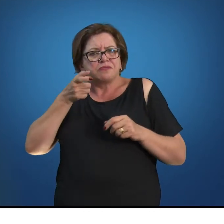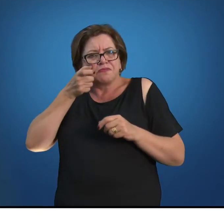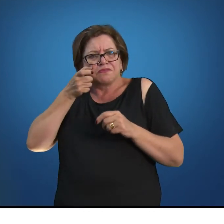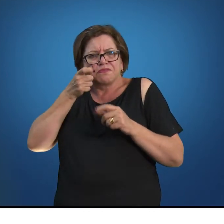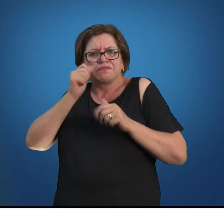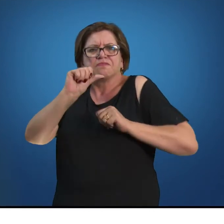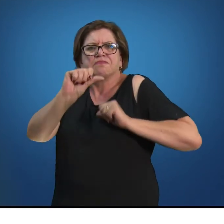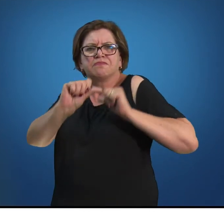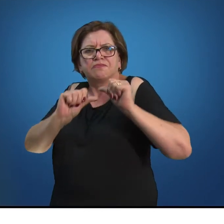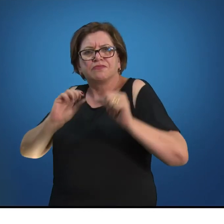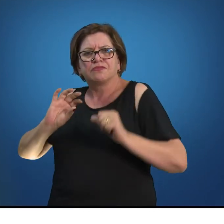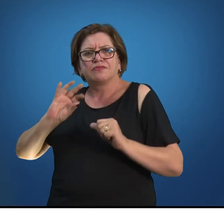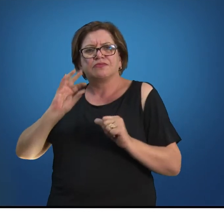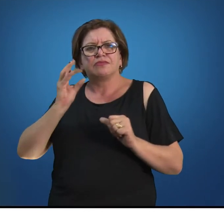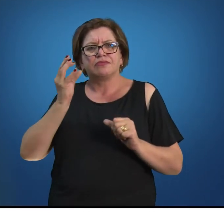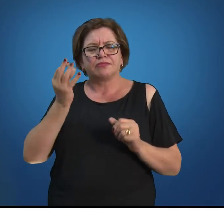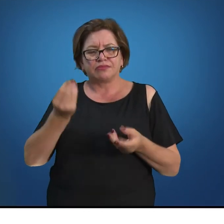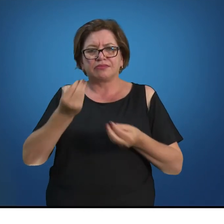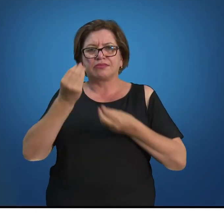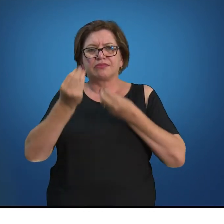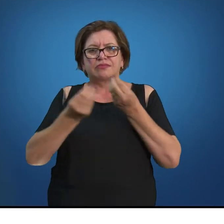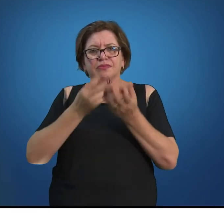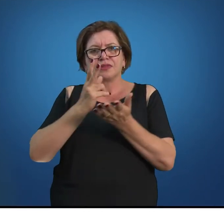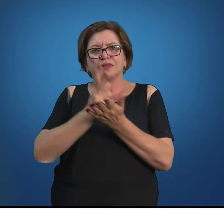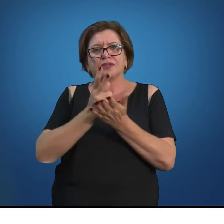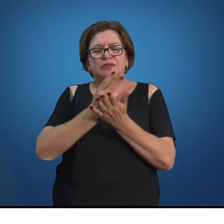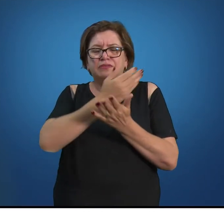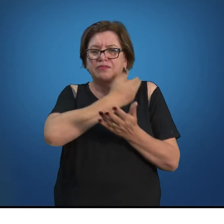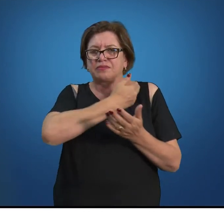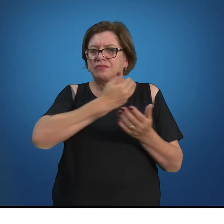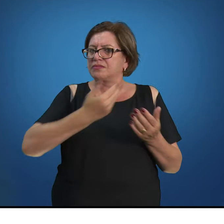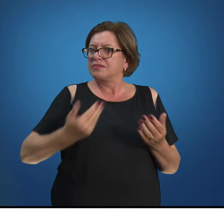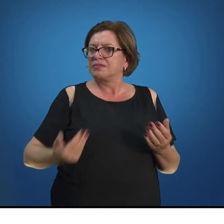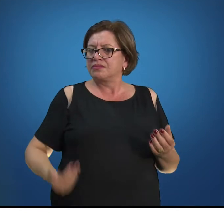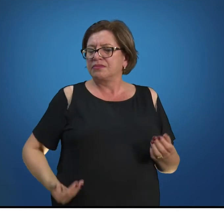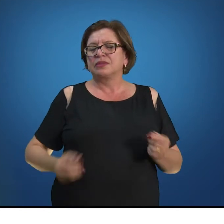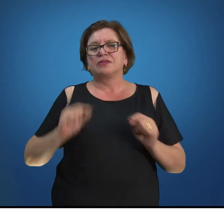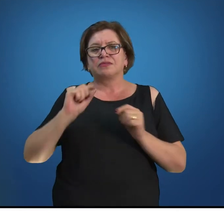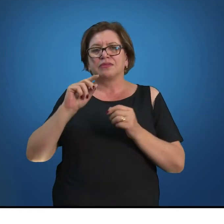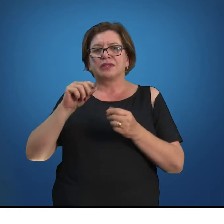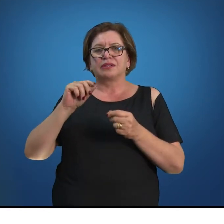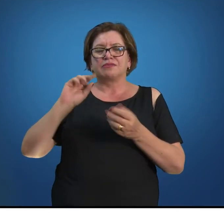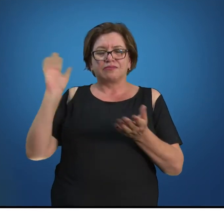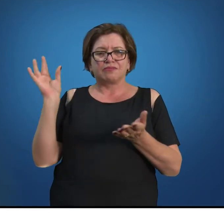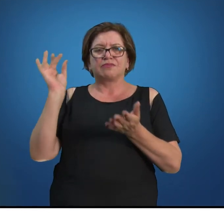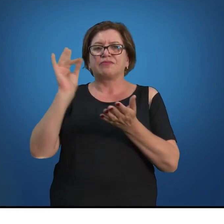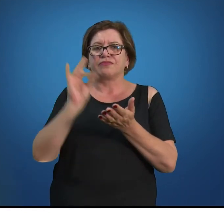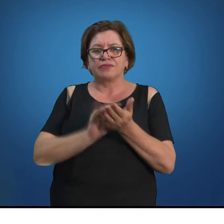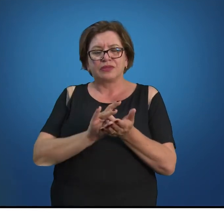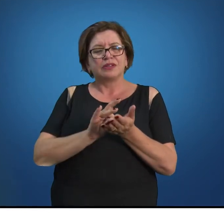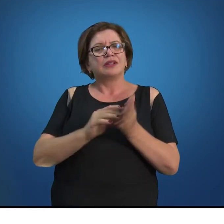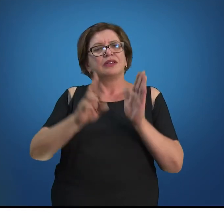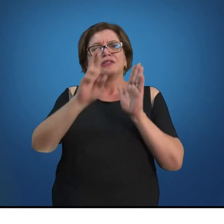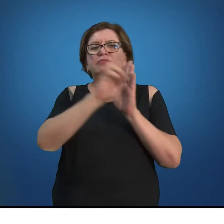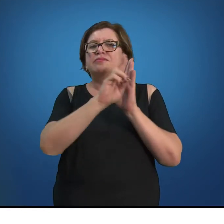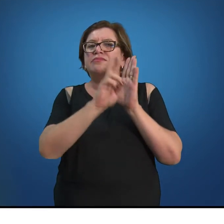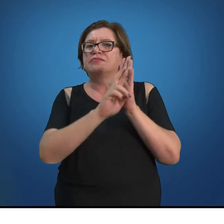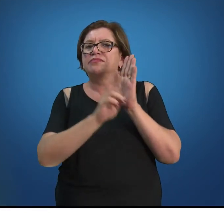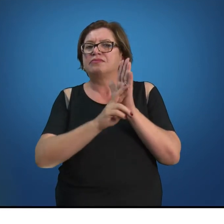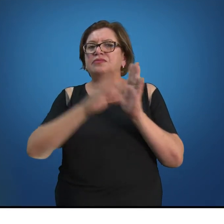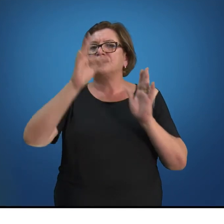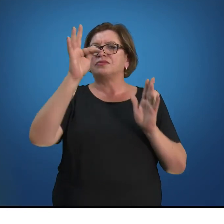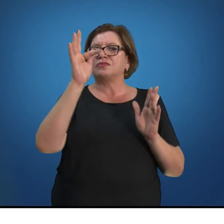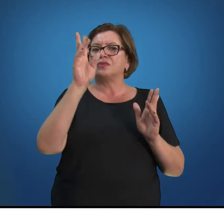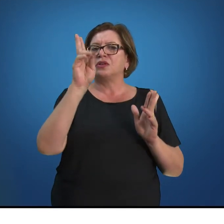mudanças pelas medidas que estão sendo tomadas pelo governo para que realmente a regularização fundiária